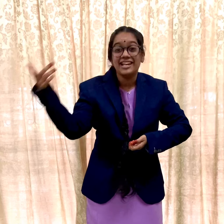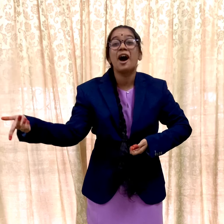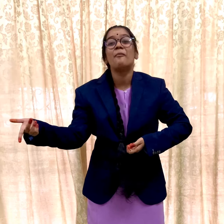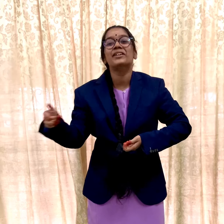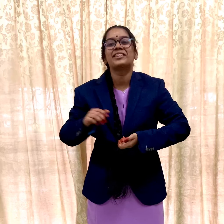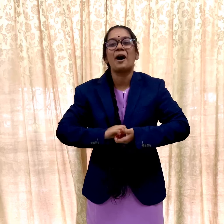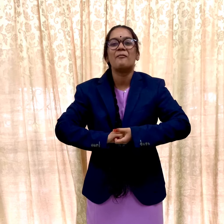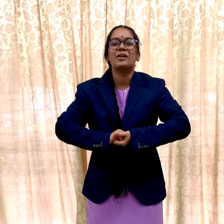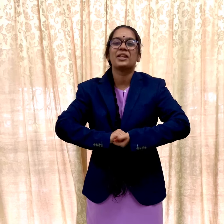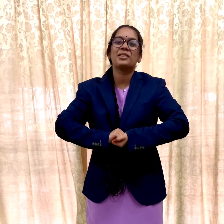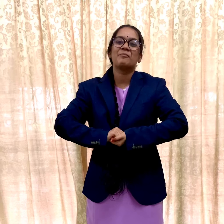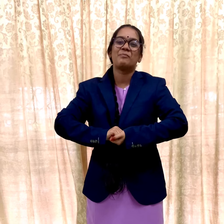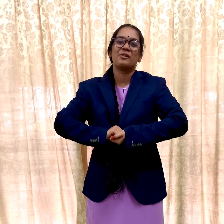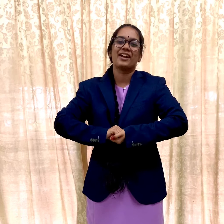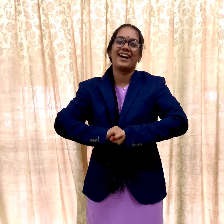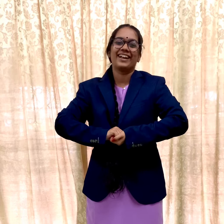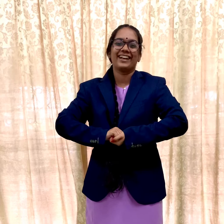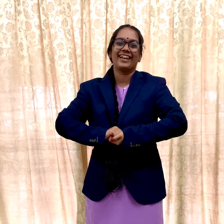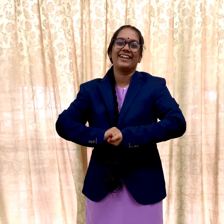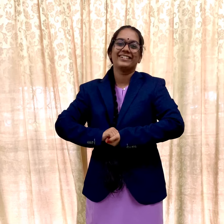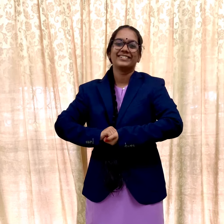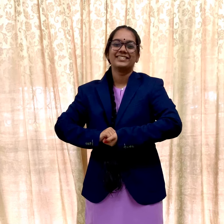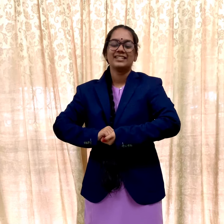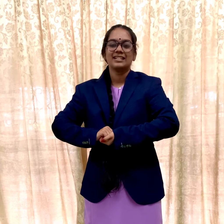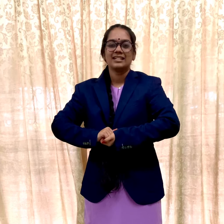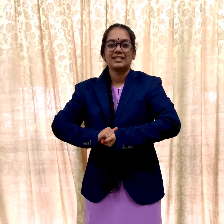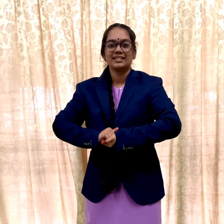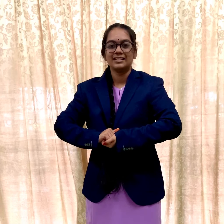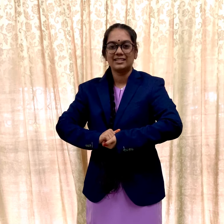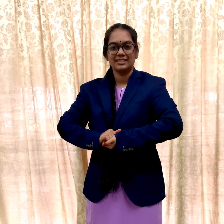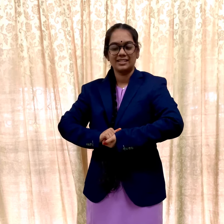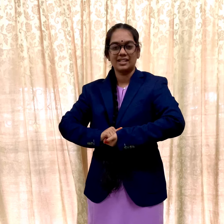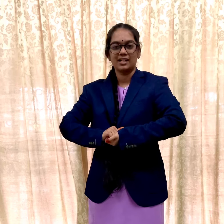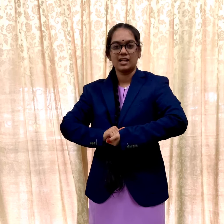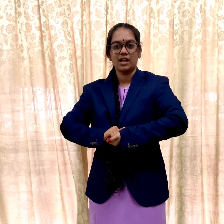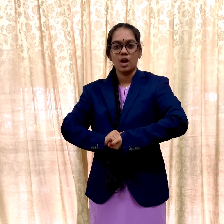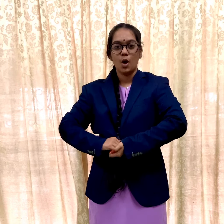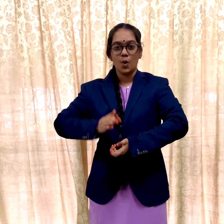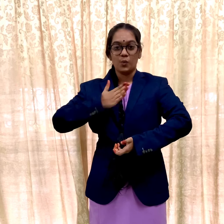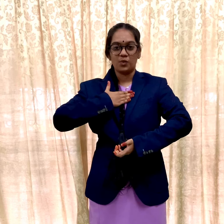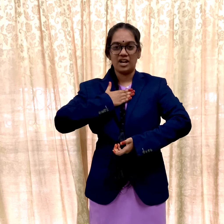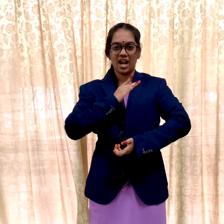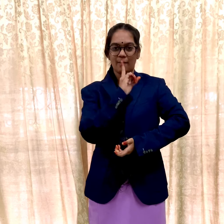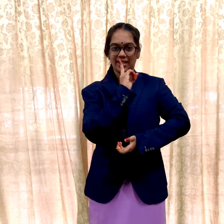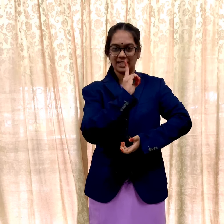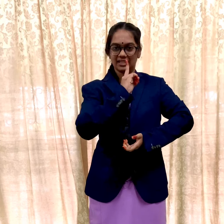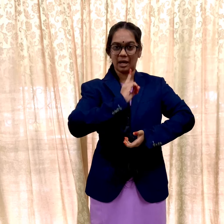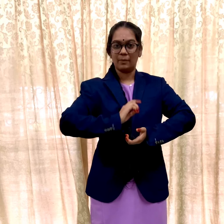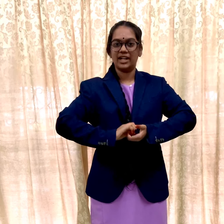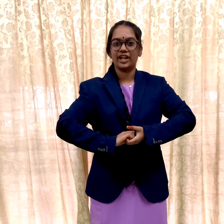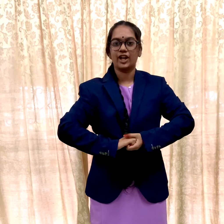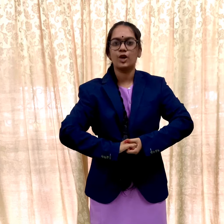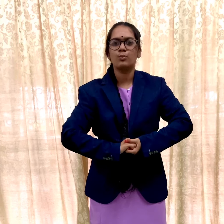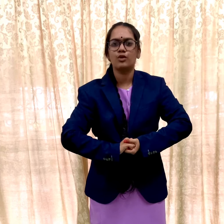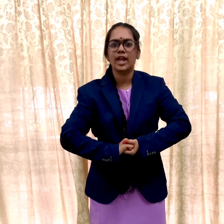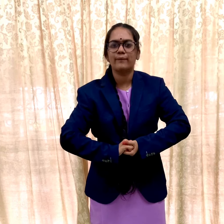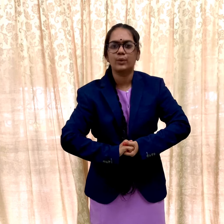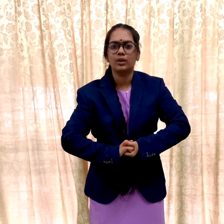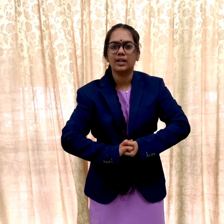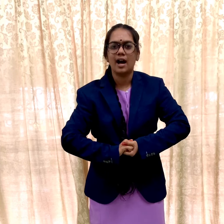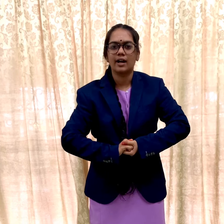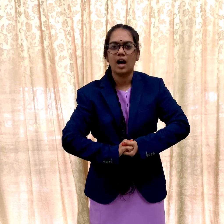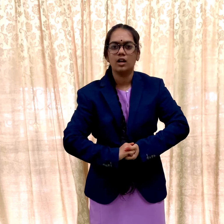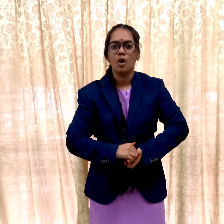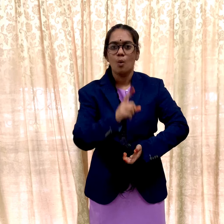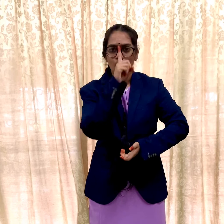புருமுகமாட்டிší